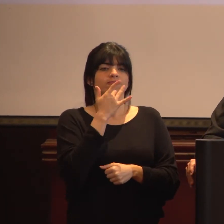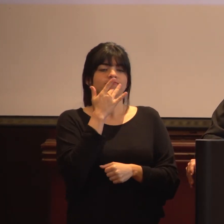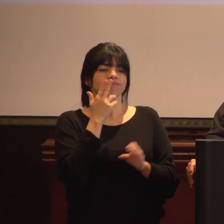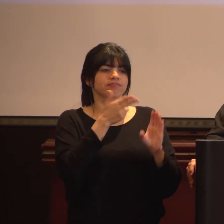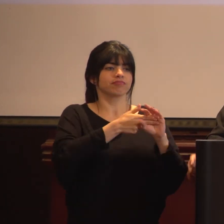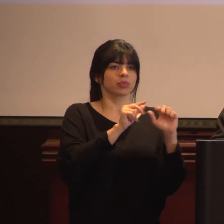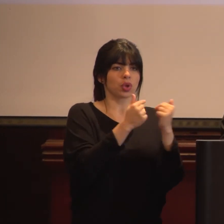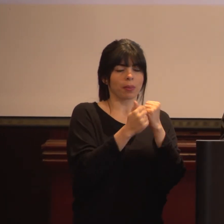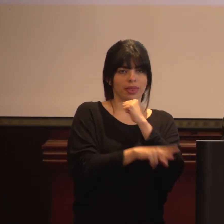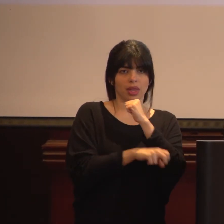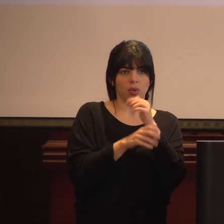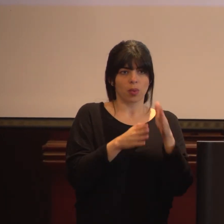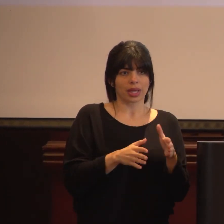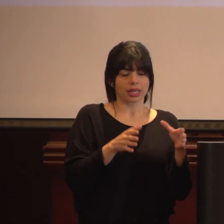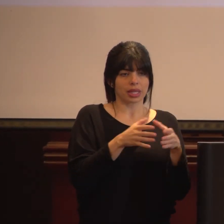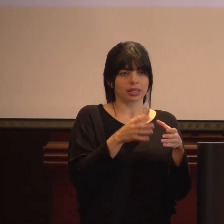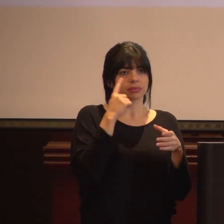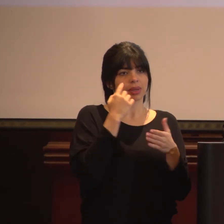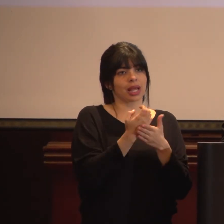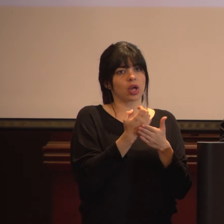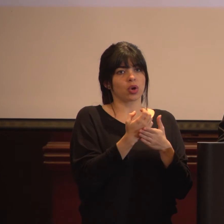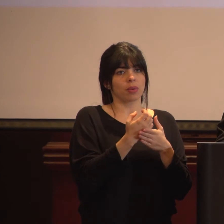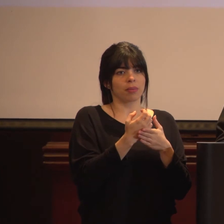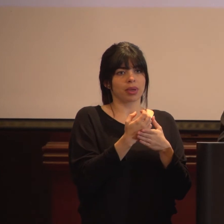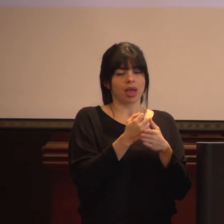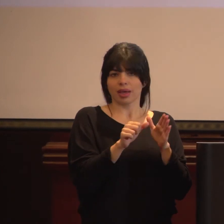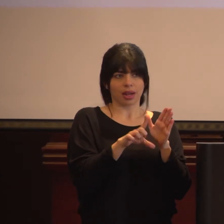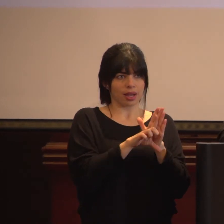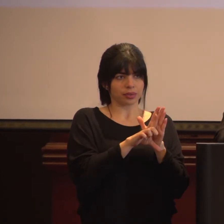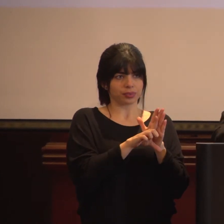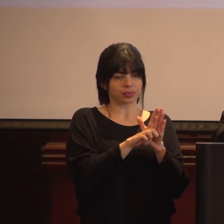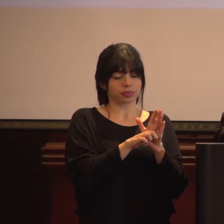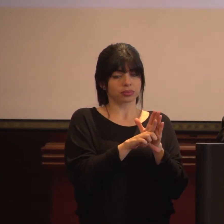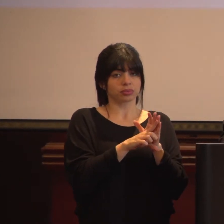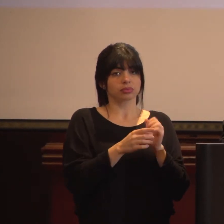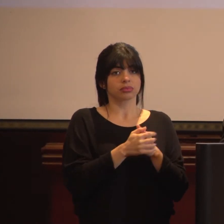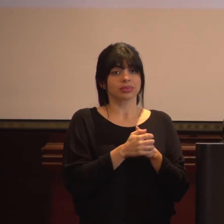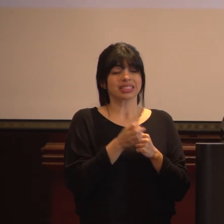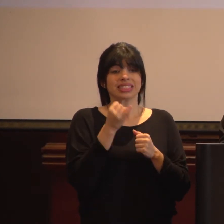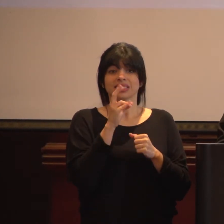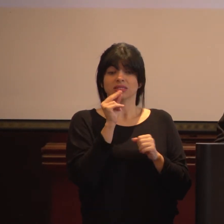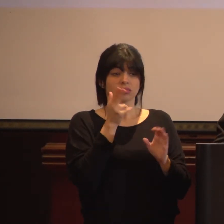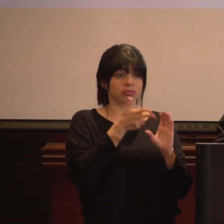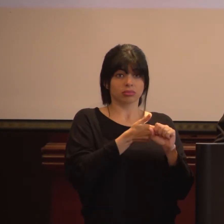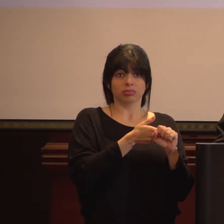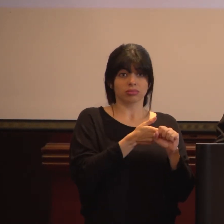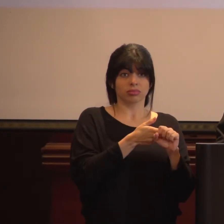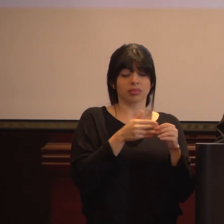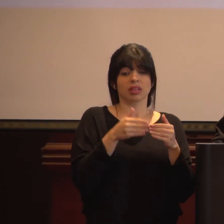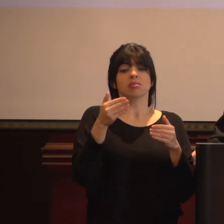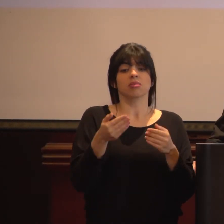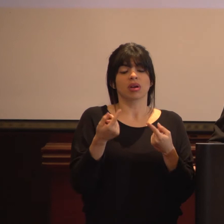unirse a pandillas electivas en el marco de la economía ilícita y de unirse y de no unirse a estas terminan